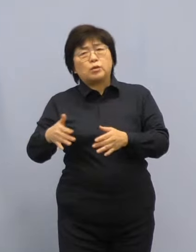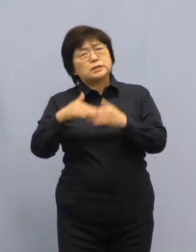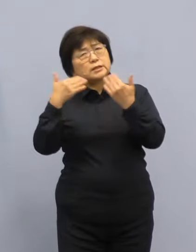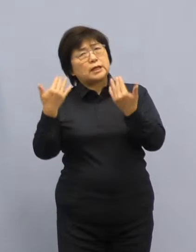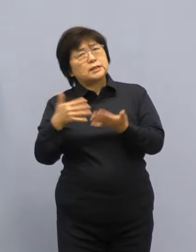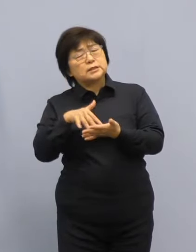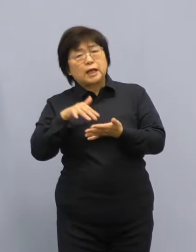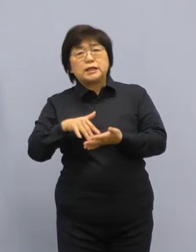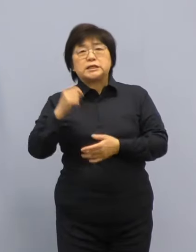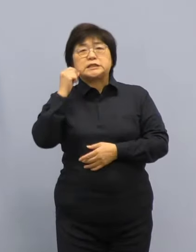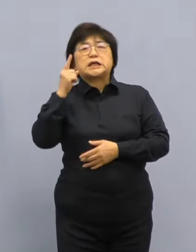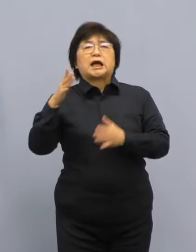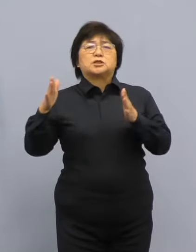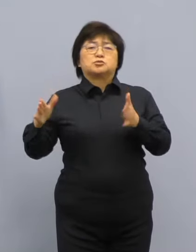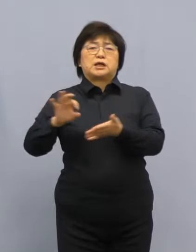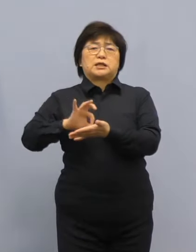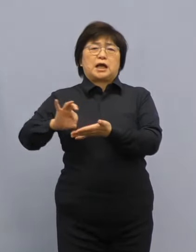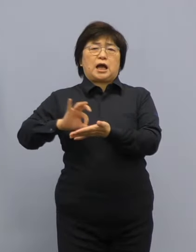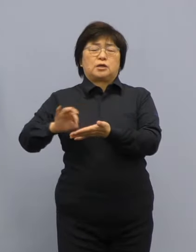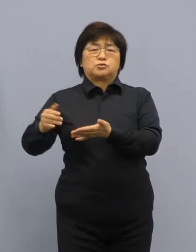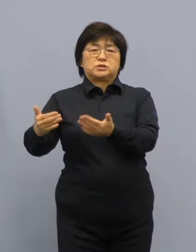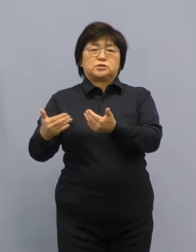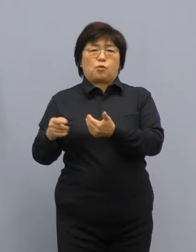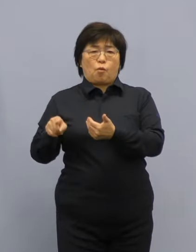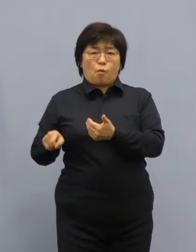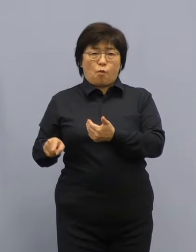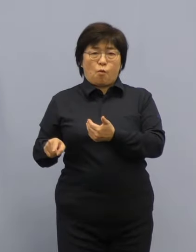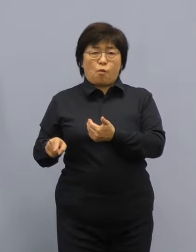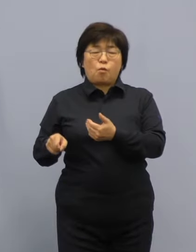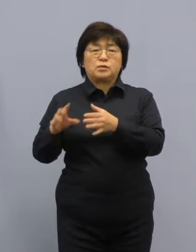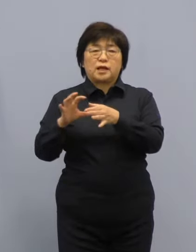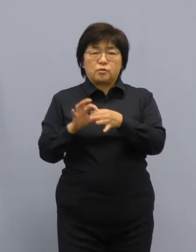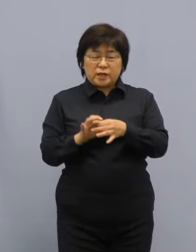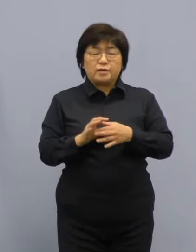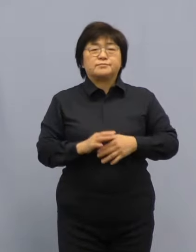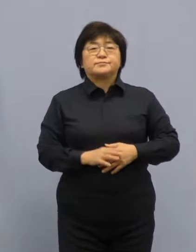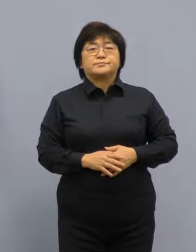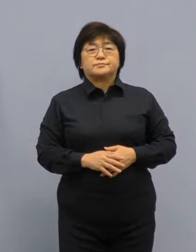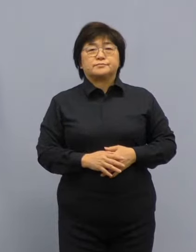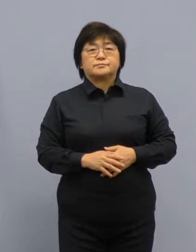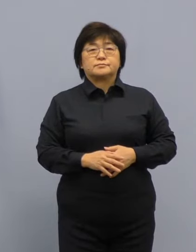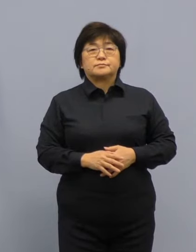約1ヶ月ぐらいがかかるということが分かってございますので、